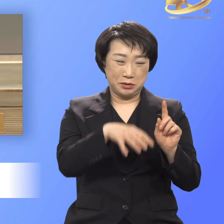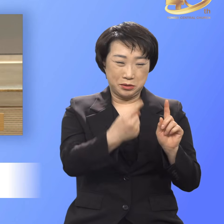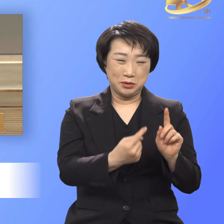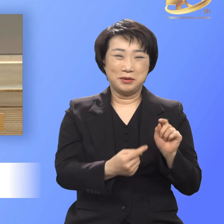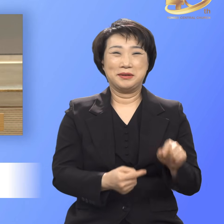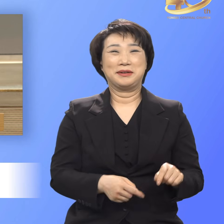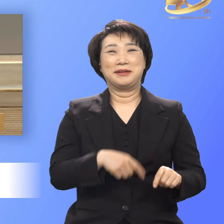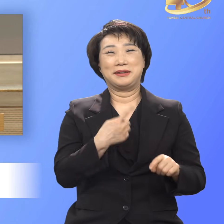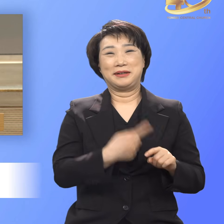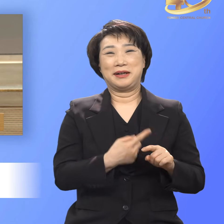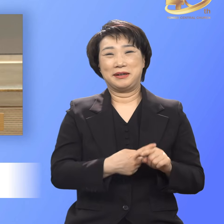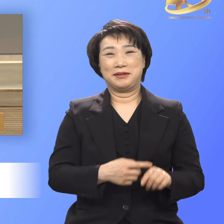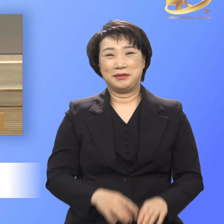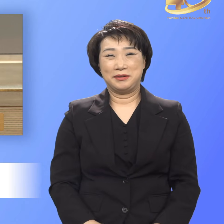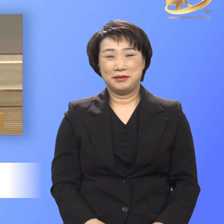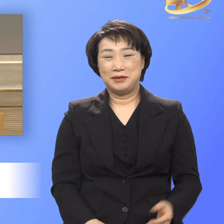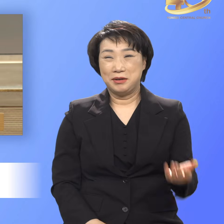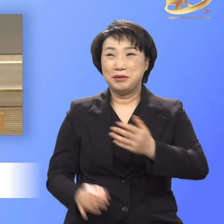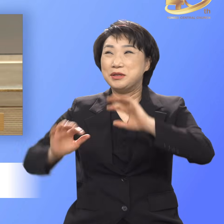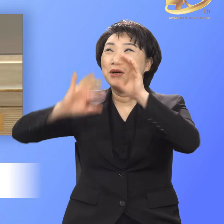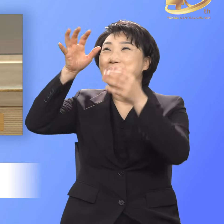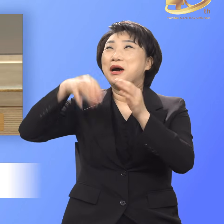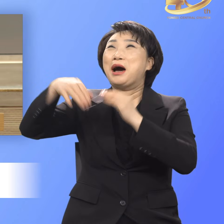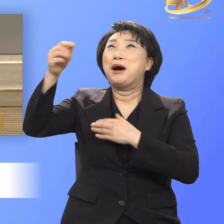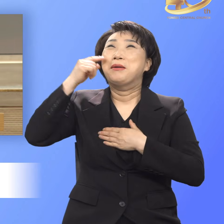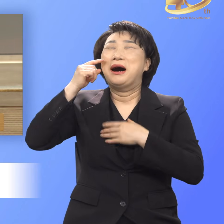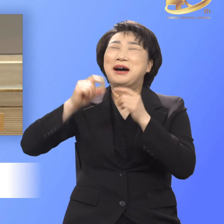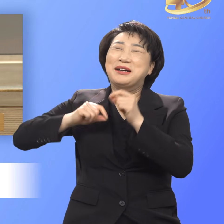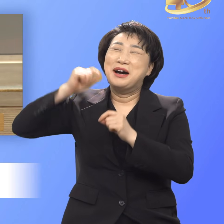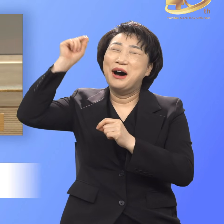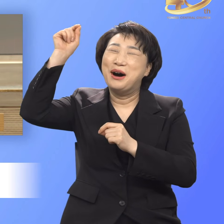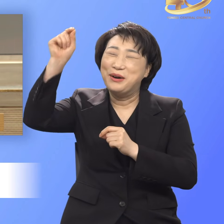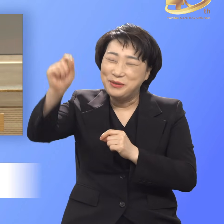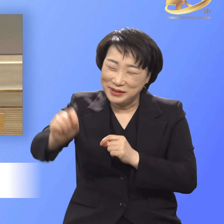제로나 같아. 근데 천국 가면 영원해.